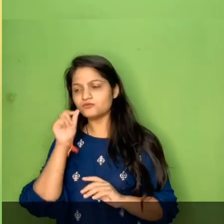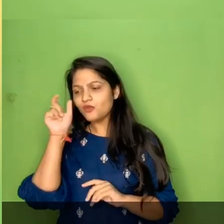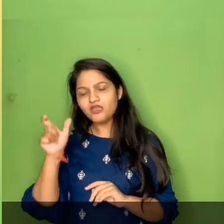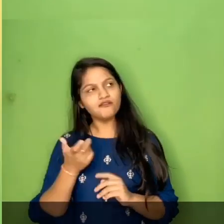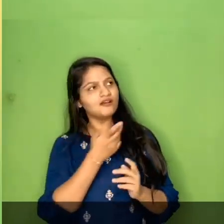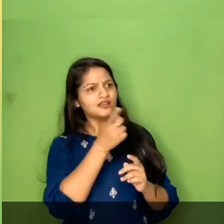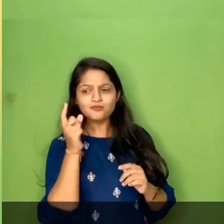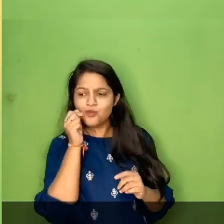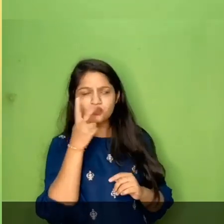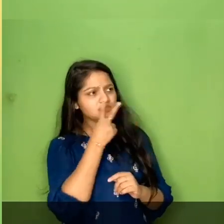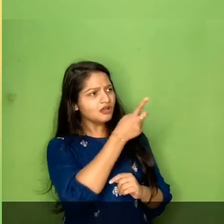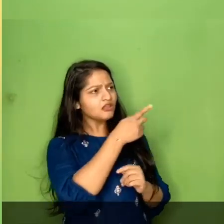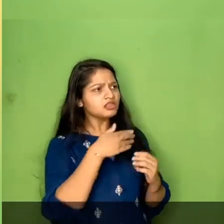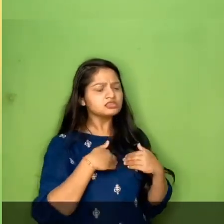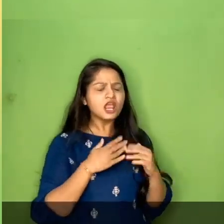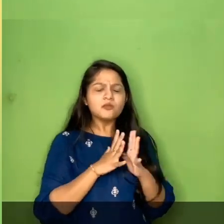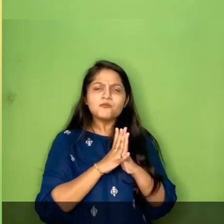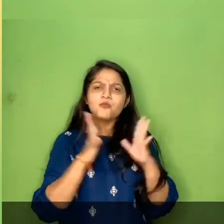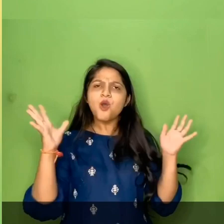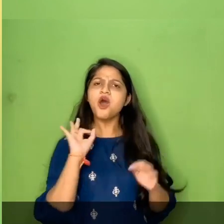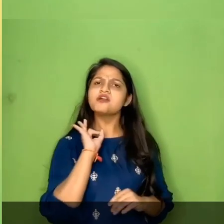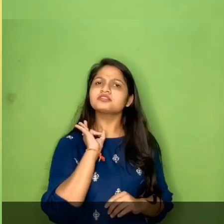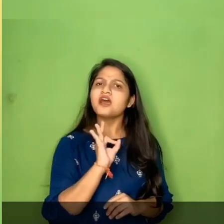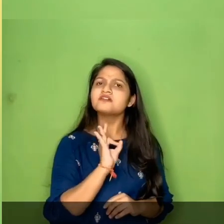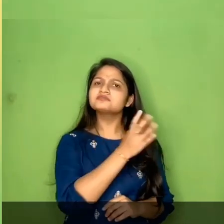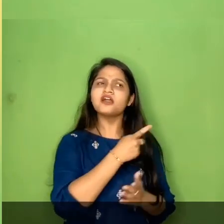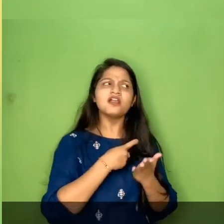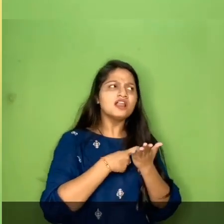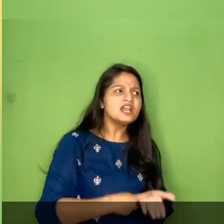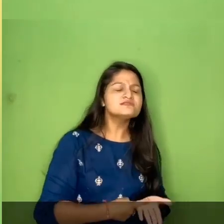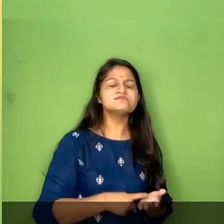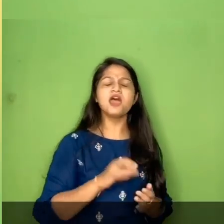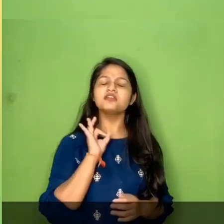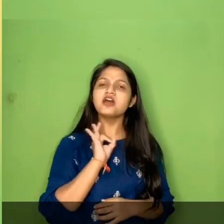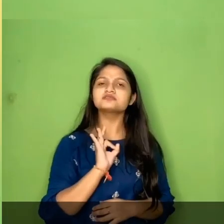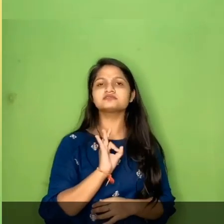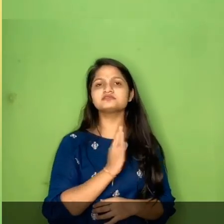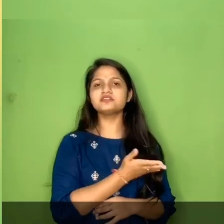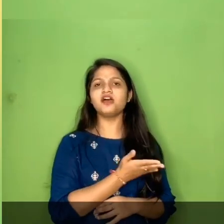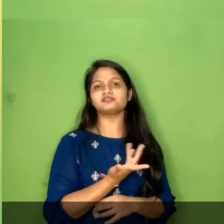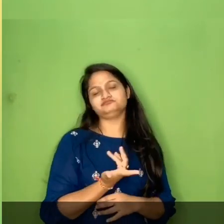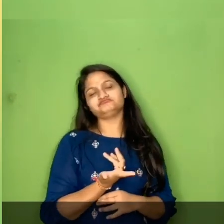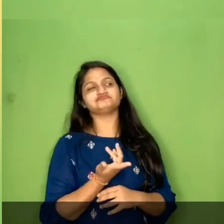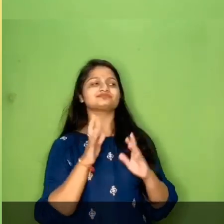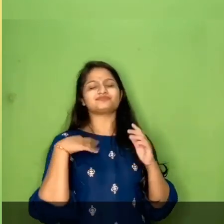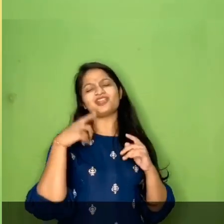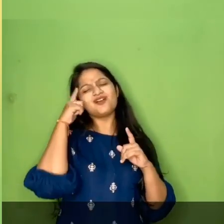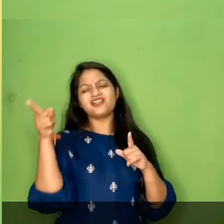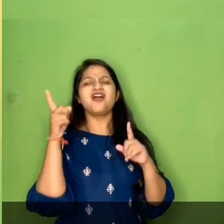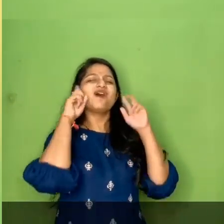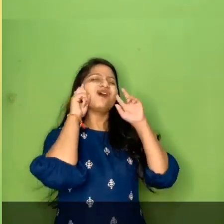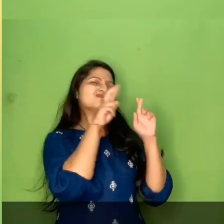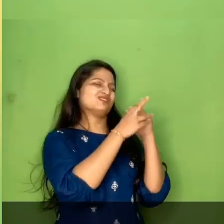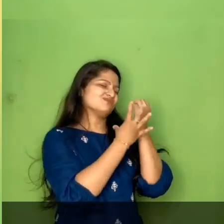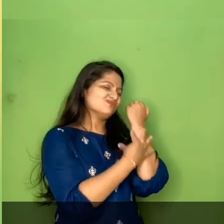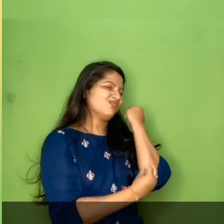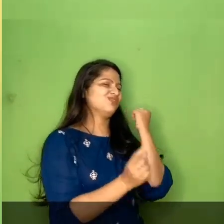और उसकी मदद की। तो ये सब देख साधु कहता है, तुम पहले भी धनी थे, अभी भी धनी हो, और मैं ये उम्मीद करता